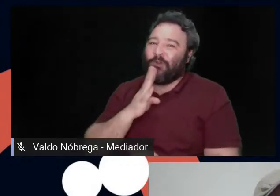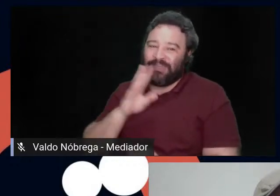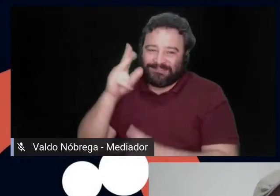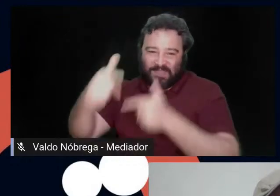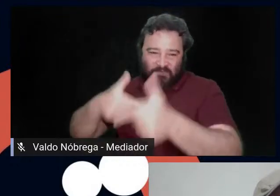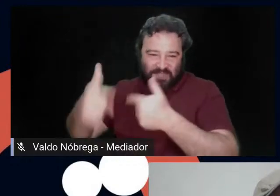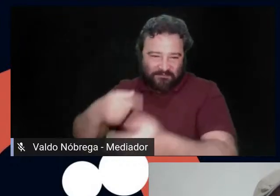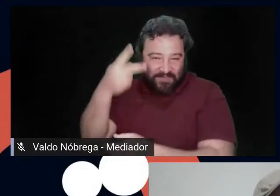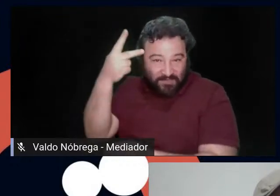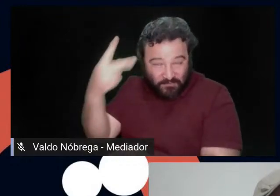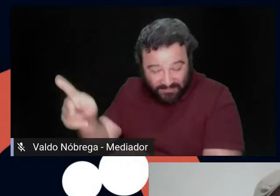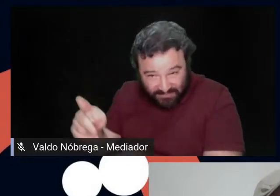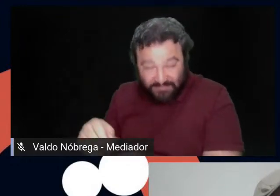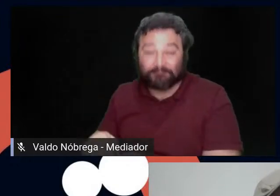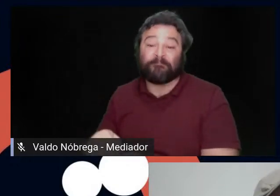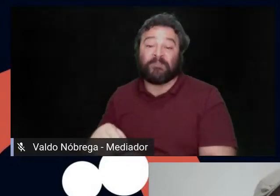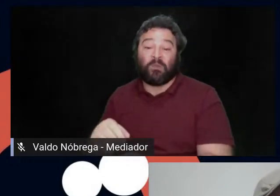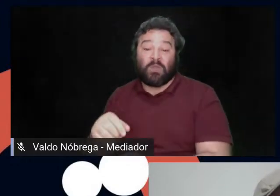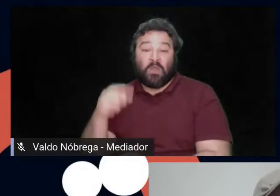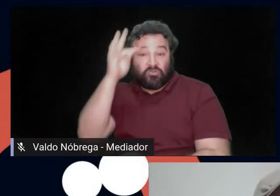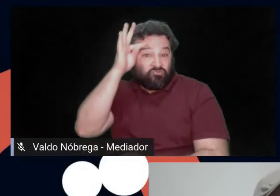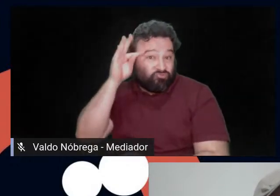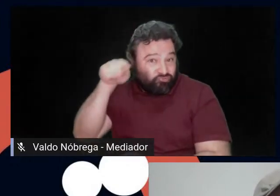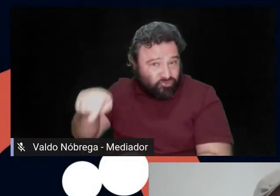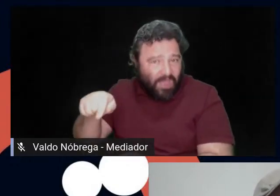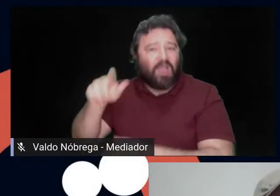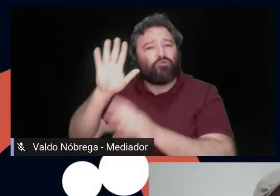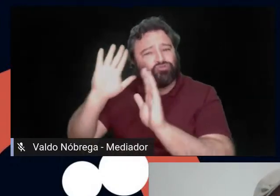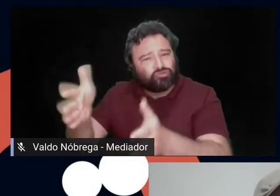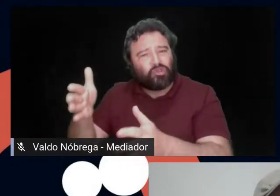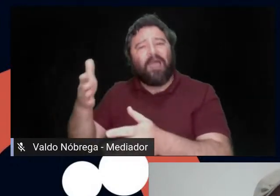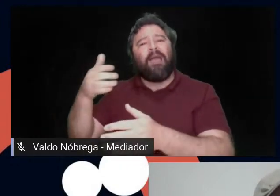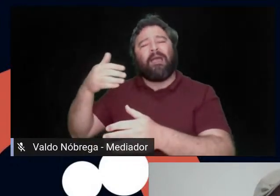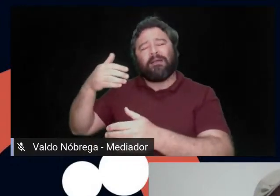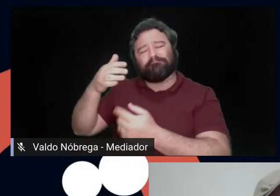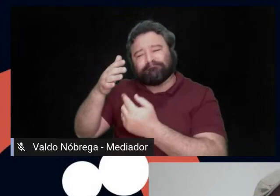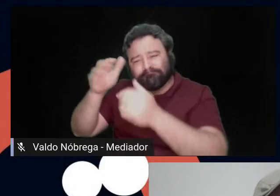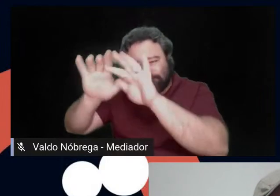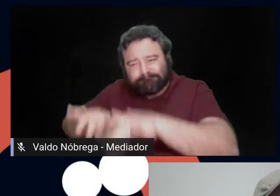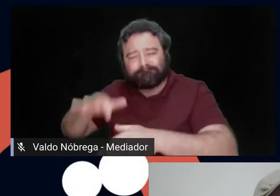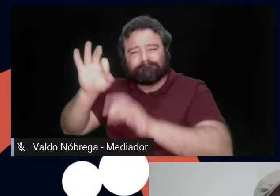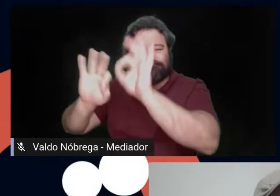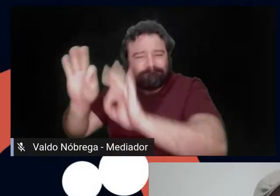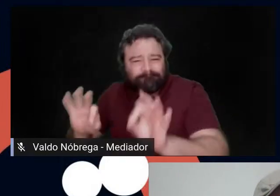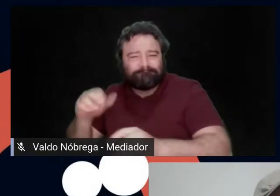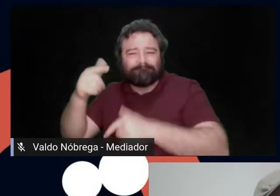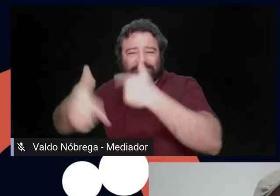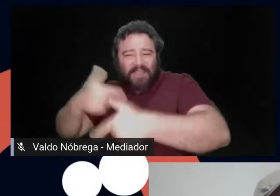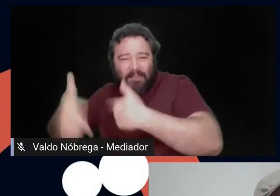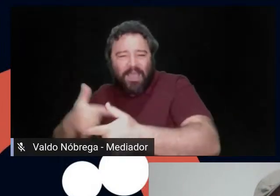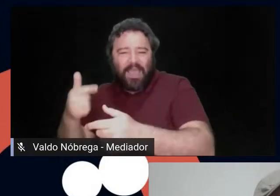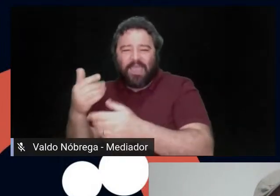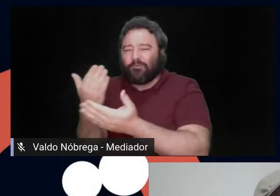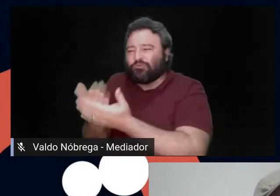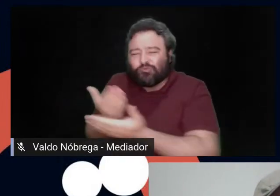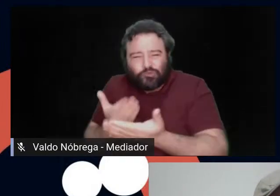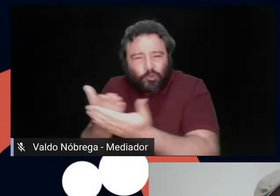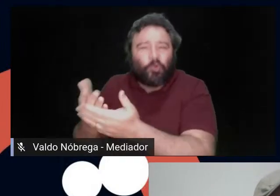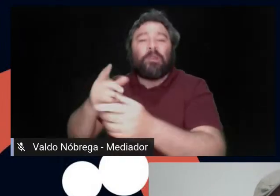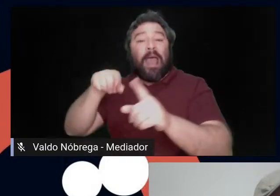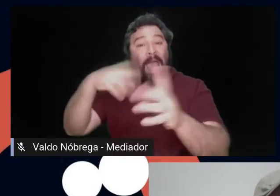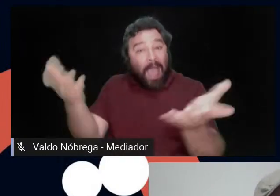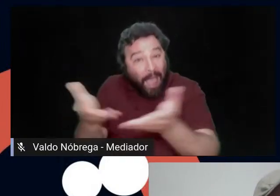e de grande importância. Então vai ser muito gratificante para vocês e para nós também ter conhecer este trabalho. Ele já